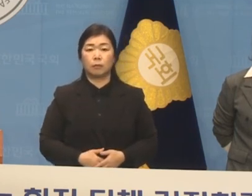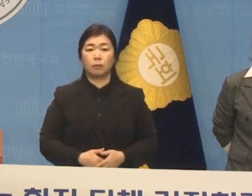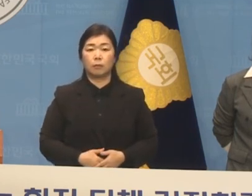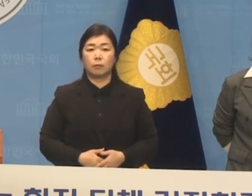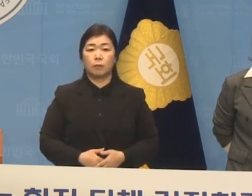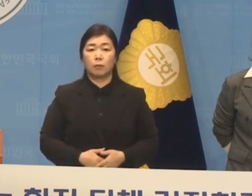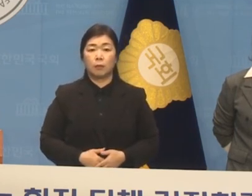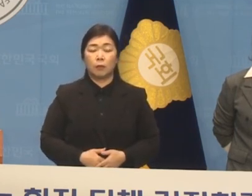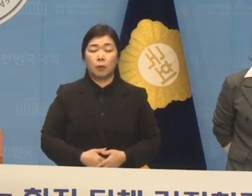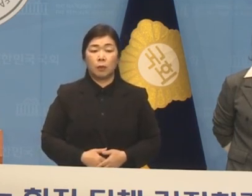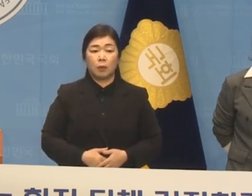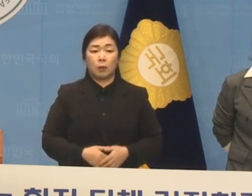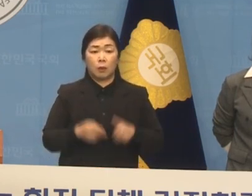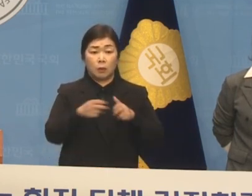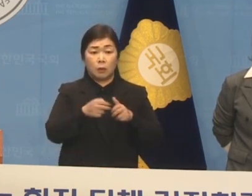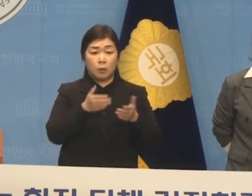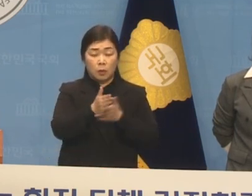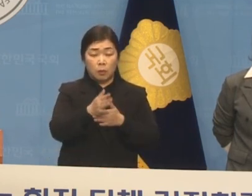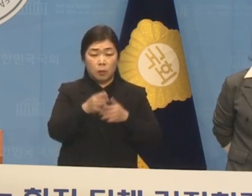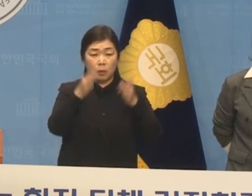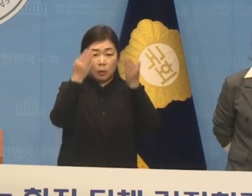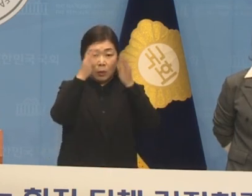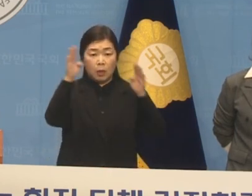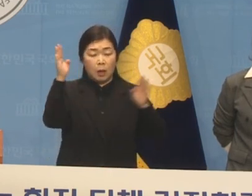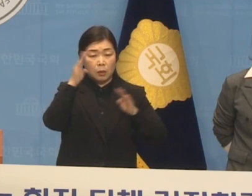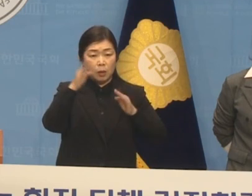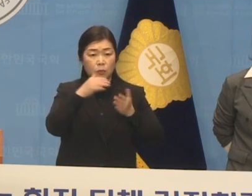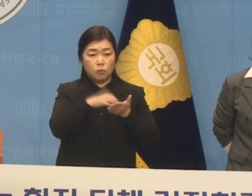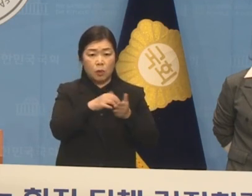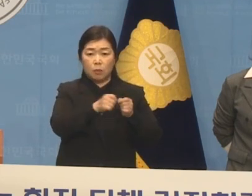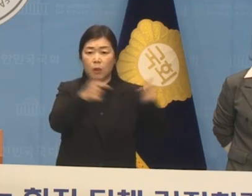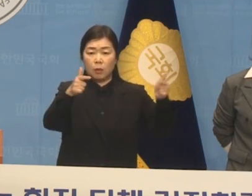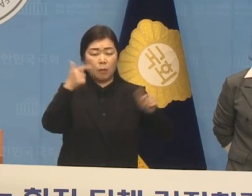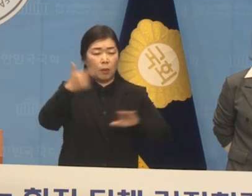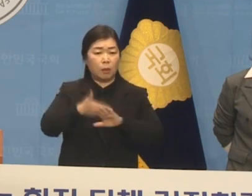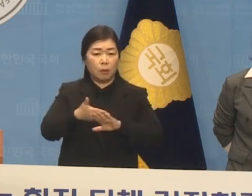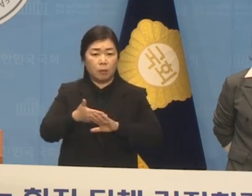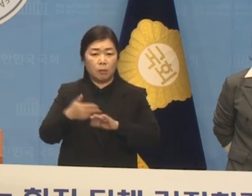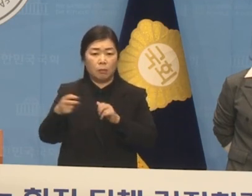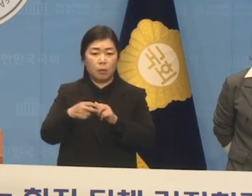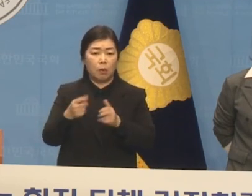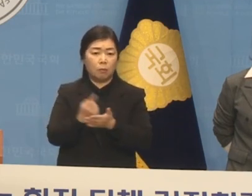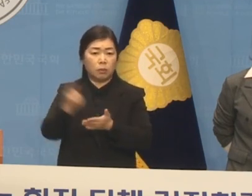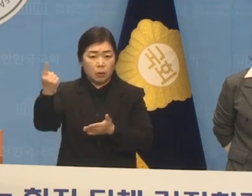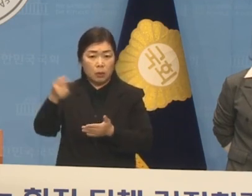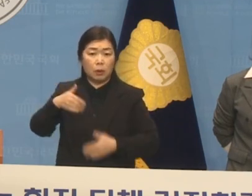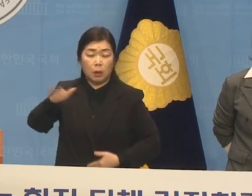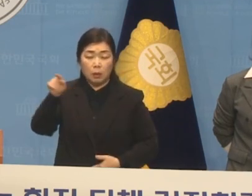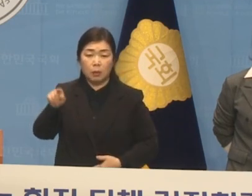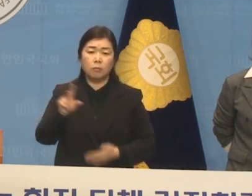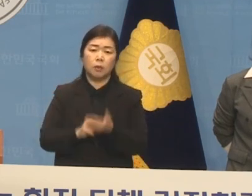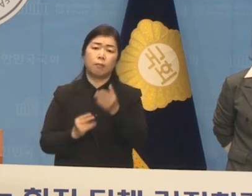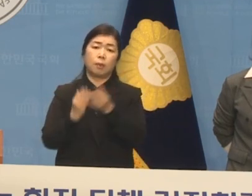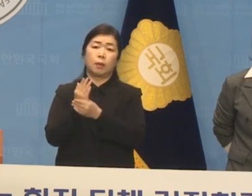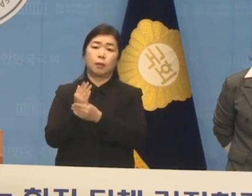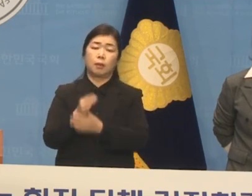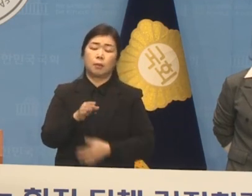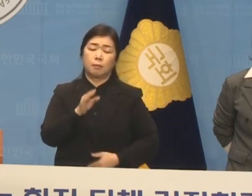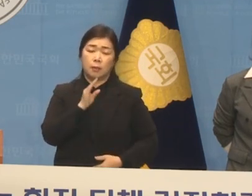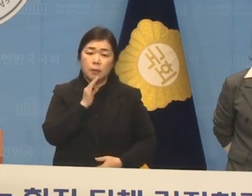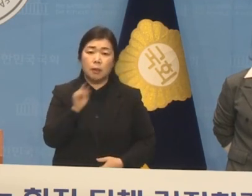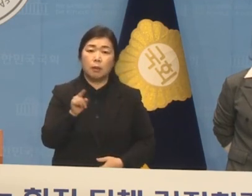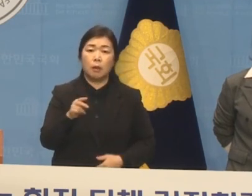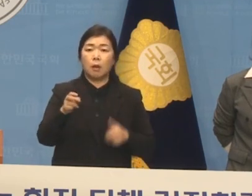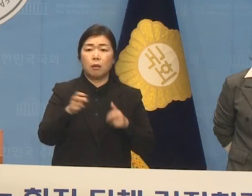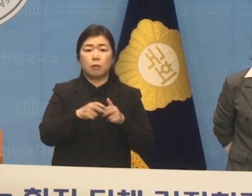의사들이 환자들을 방치하고 병원을 떠나는 이 의료 대란 사태가 정년 대외적으로